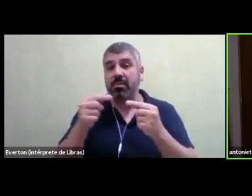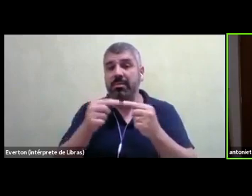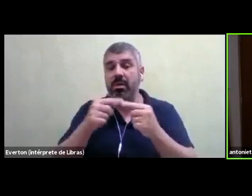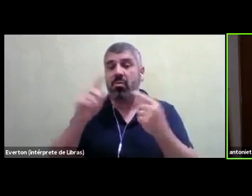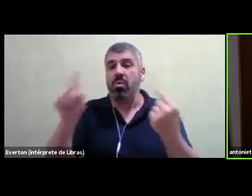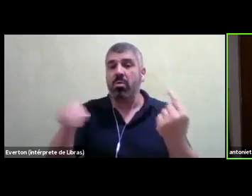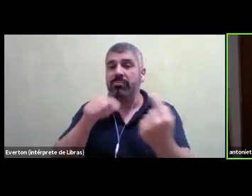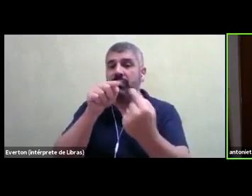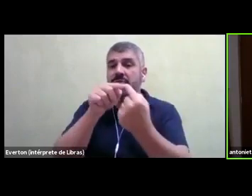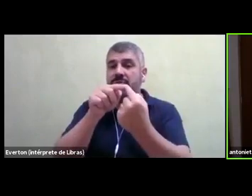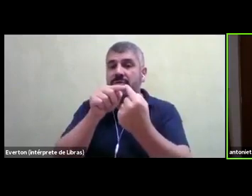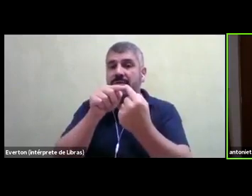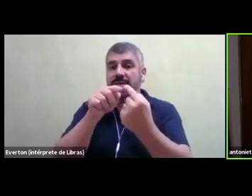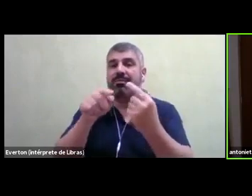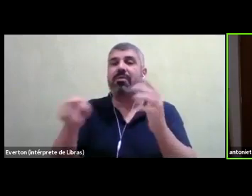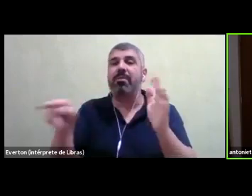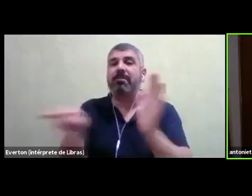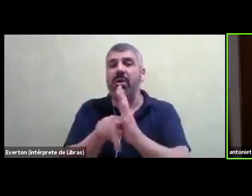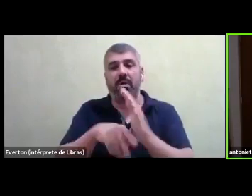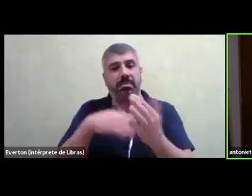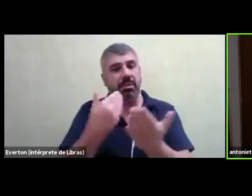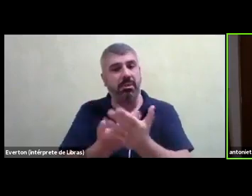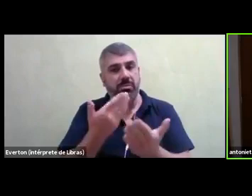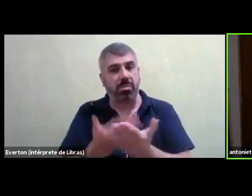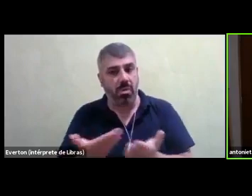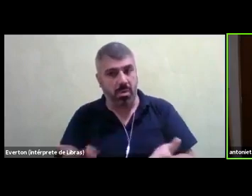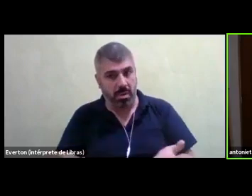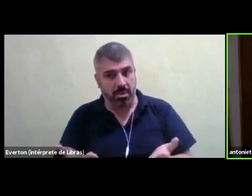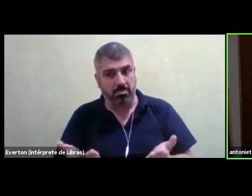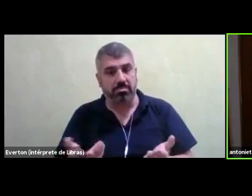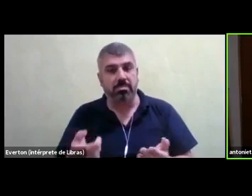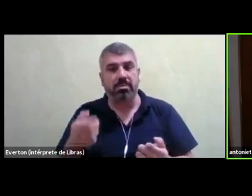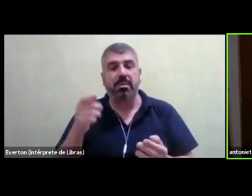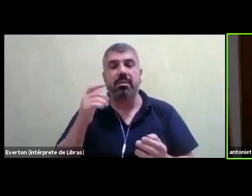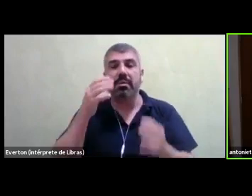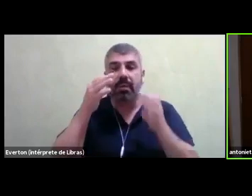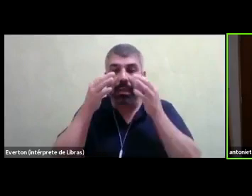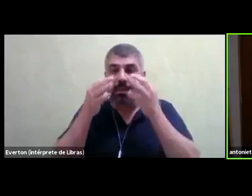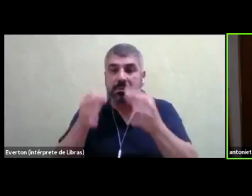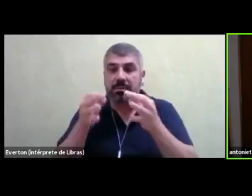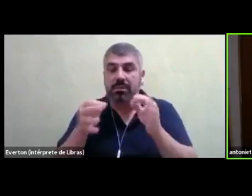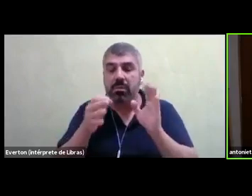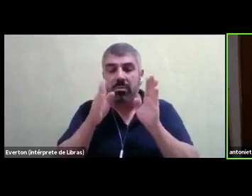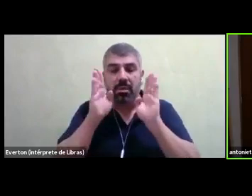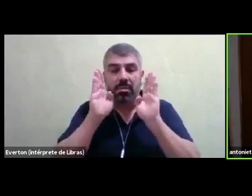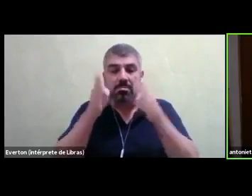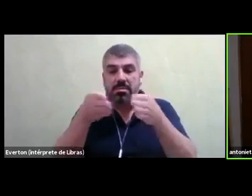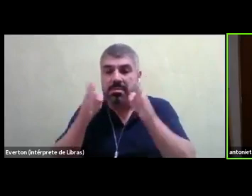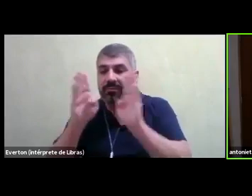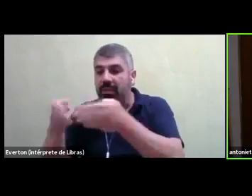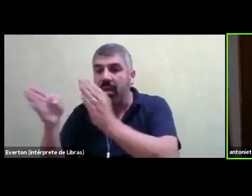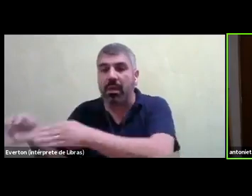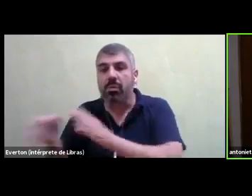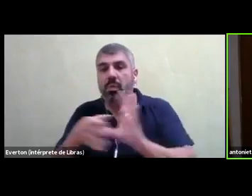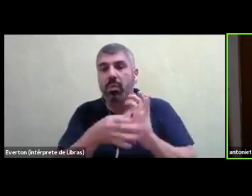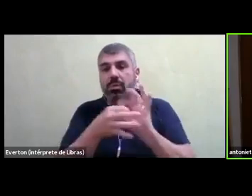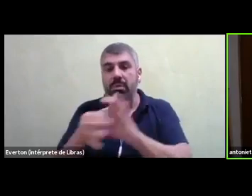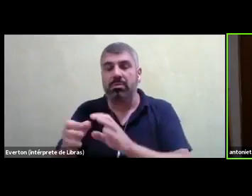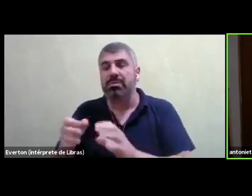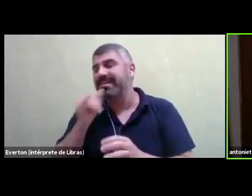objetivos estabelecidos pela escola e atender às especificidades de cada contexto. Mesmo se a escola bilíngue